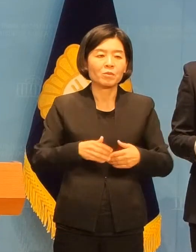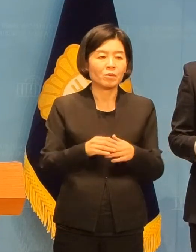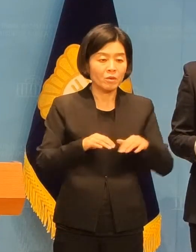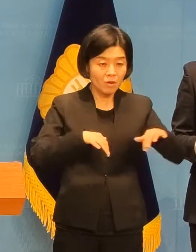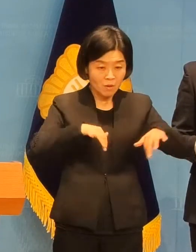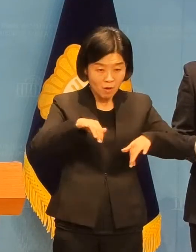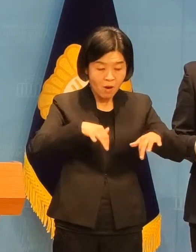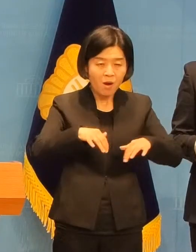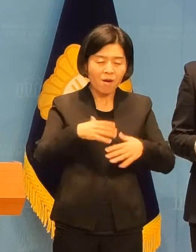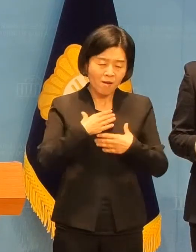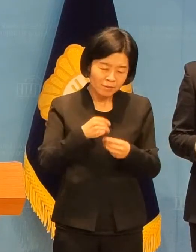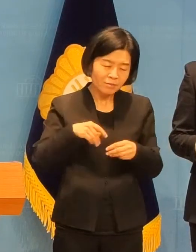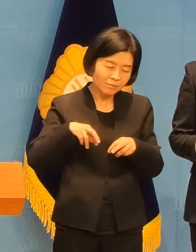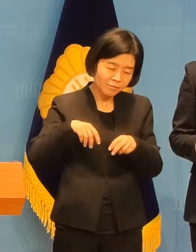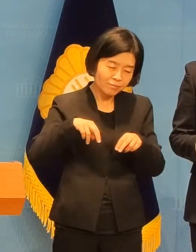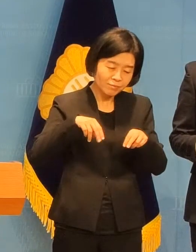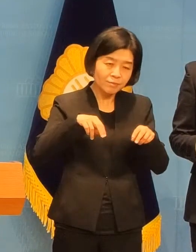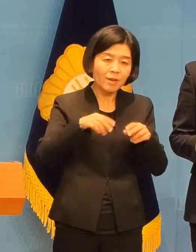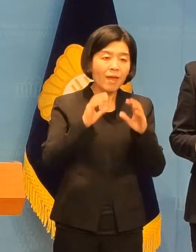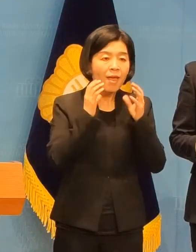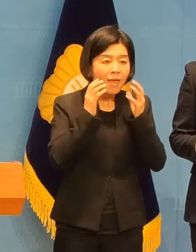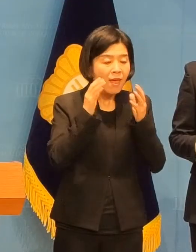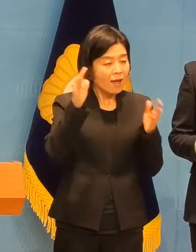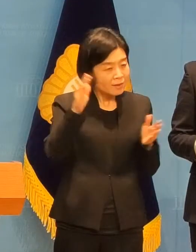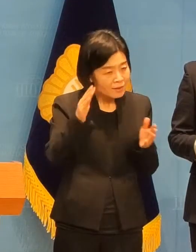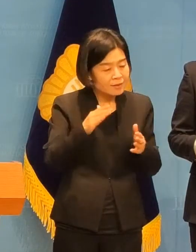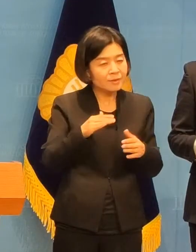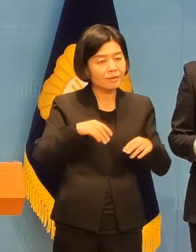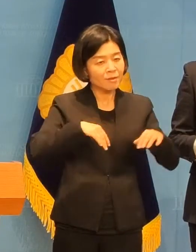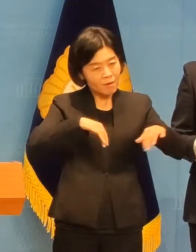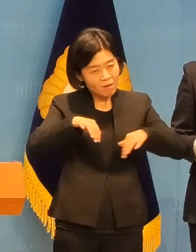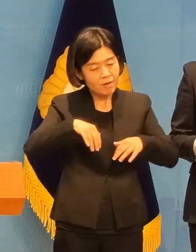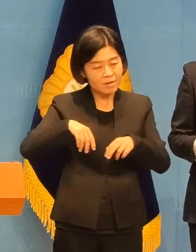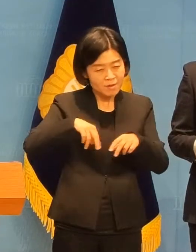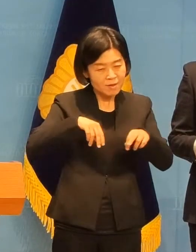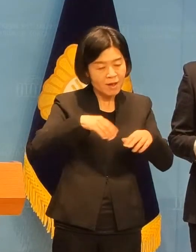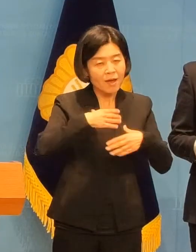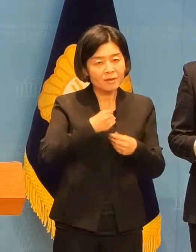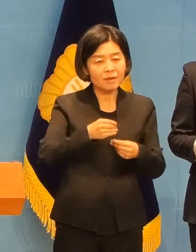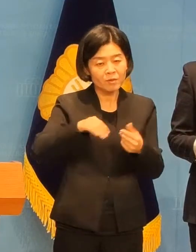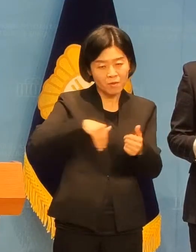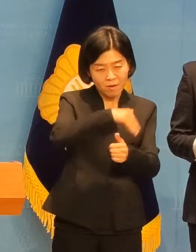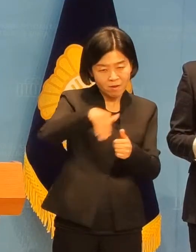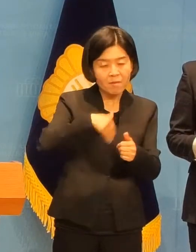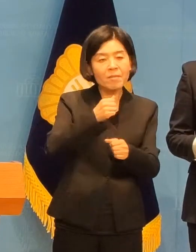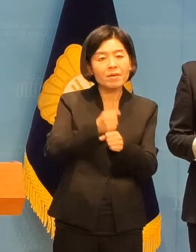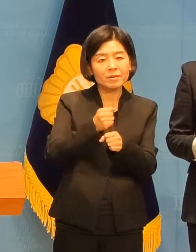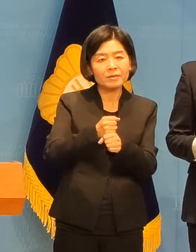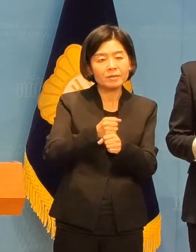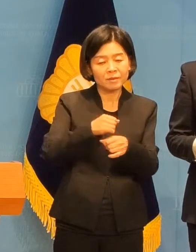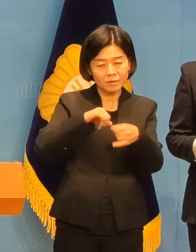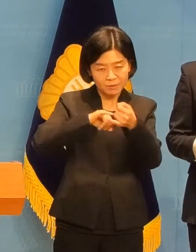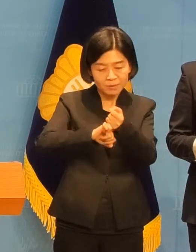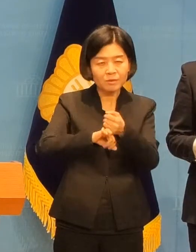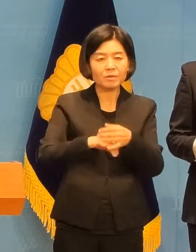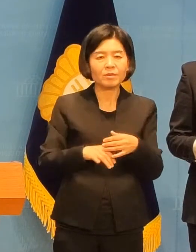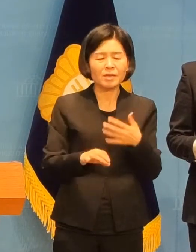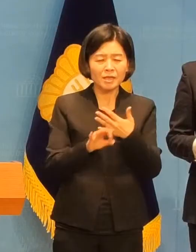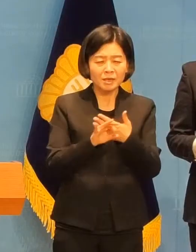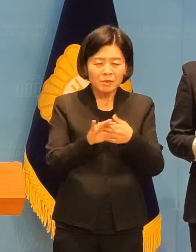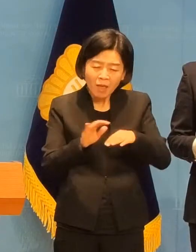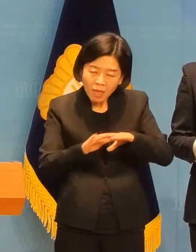환경, 아이들이 안전하게 통학할 수 있는 거리로 되돌려야 합니다. 이제는 미봉책이